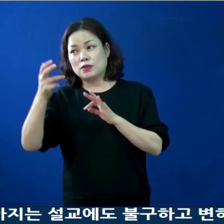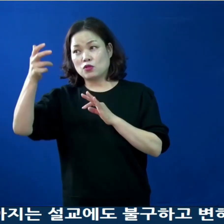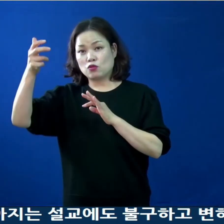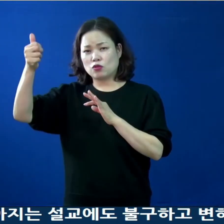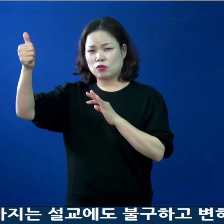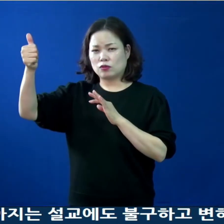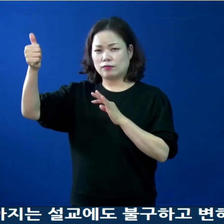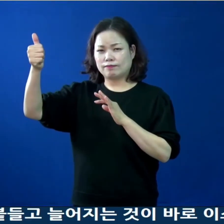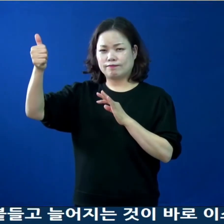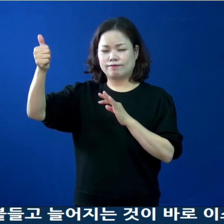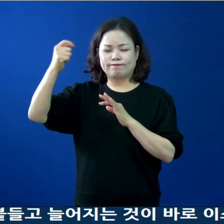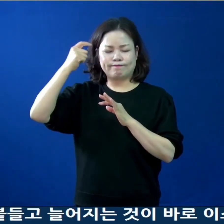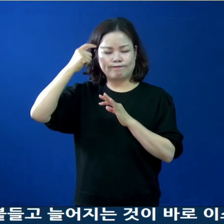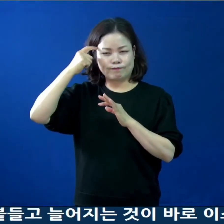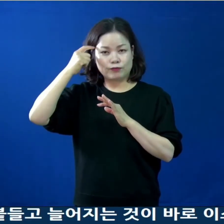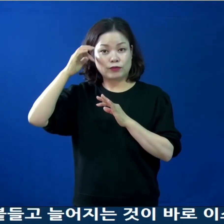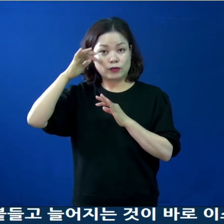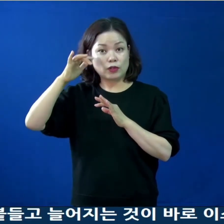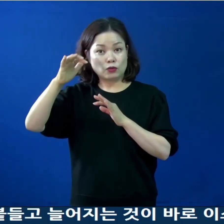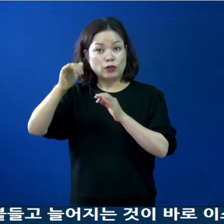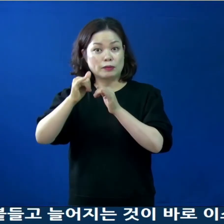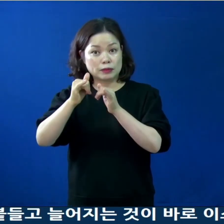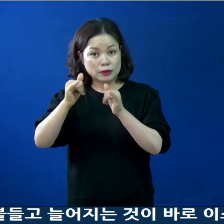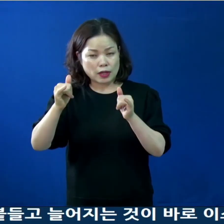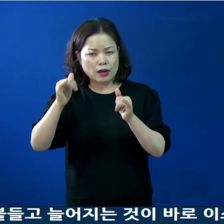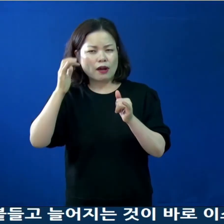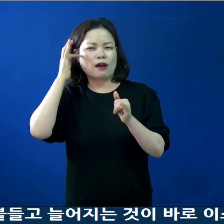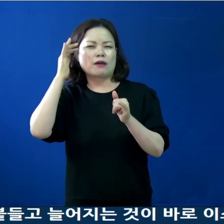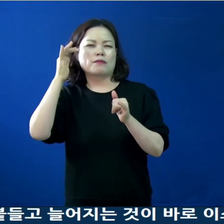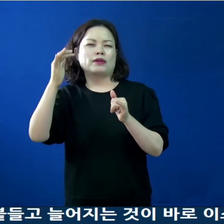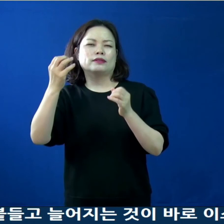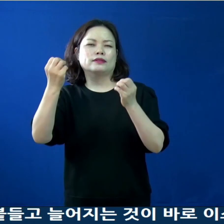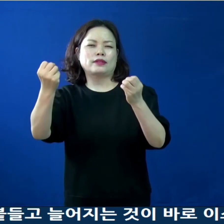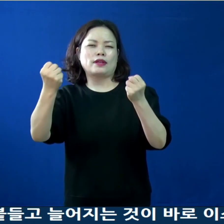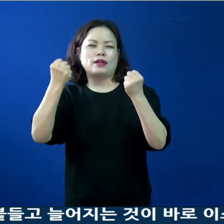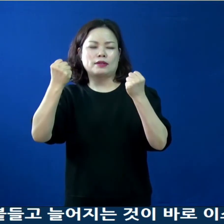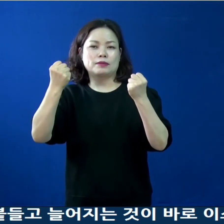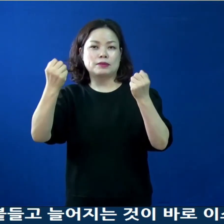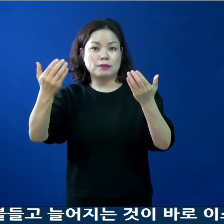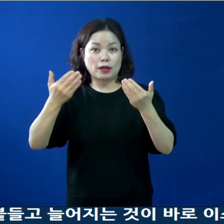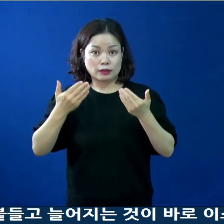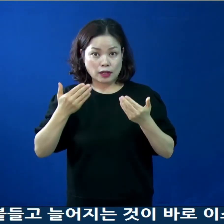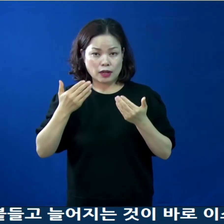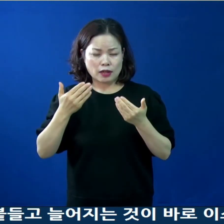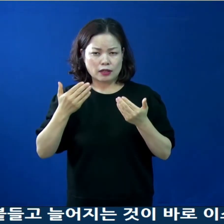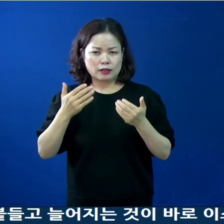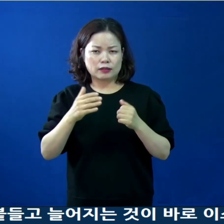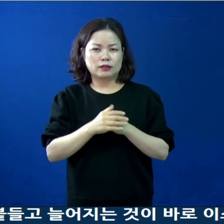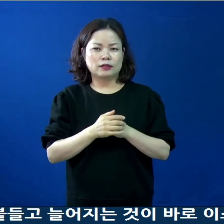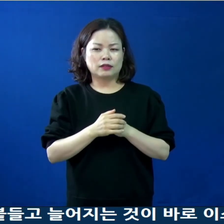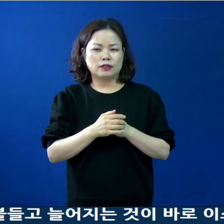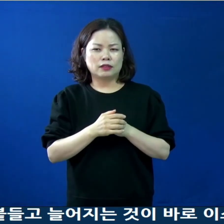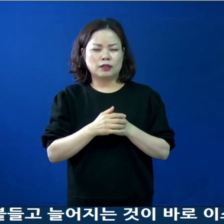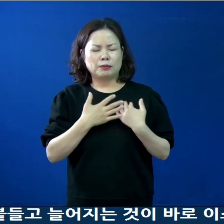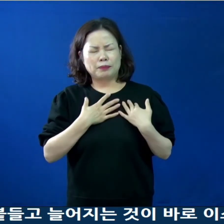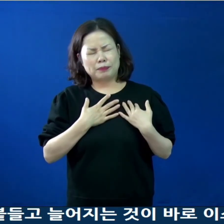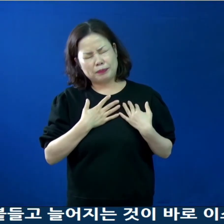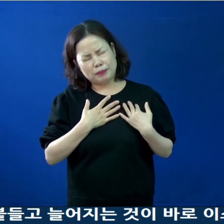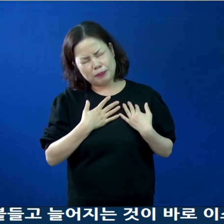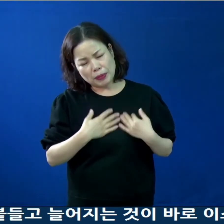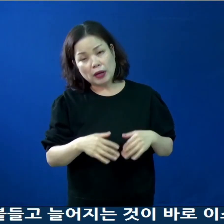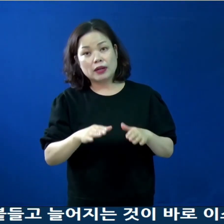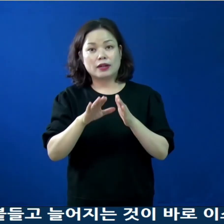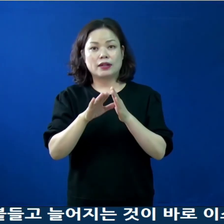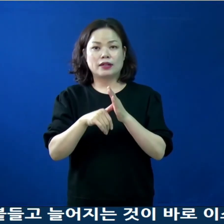주를 묵상함으로 주를 앙망하는 자가 되고, 앙망함으로 새 힘을 받아서 한숨 많은 피곤하고 지친